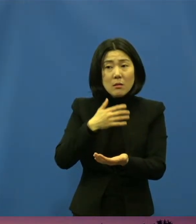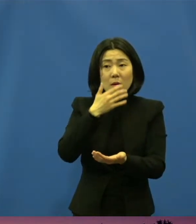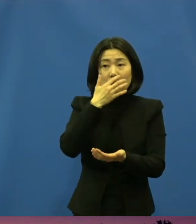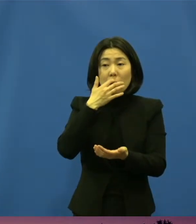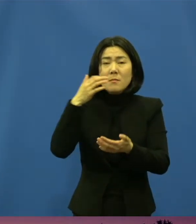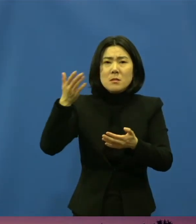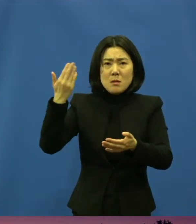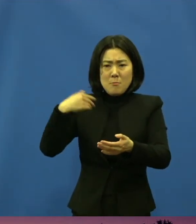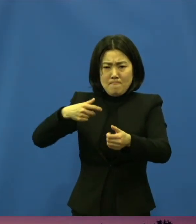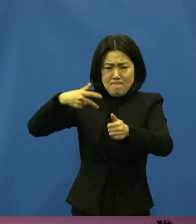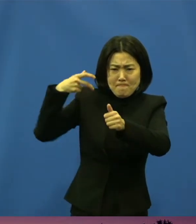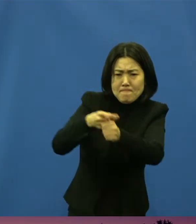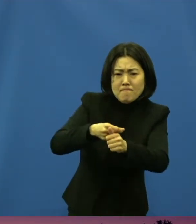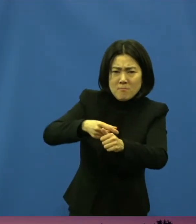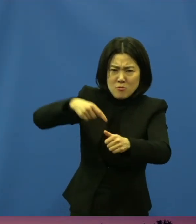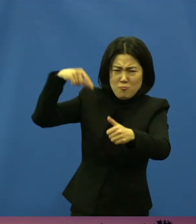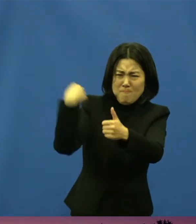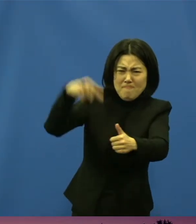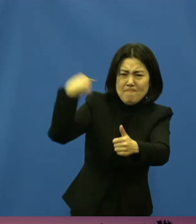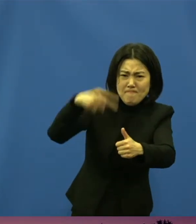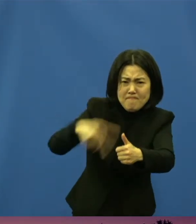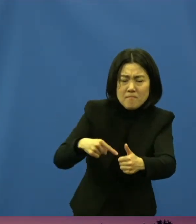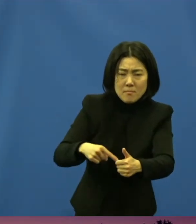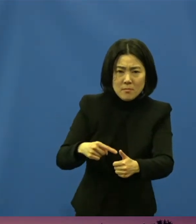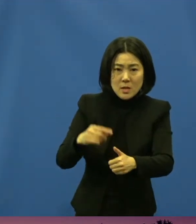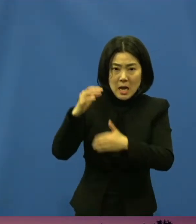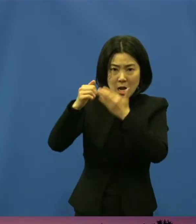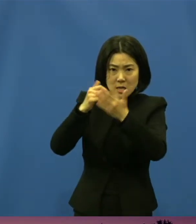여러분 그러면 어떻게 돼요? 죄의 기준이 모호해지는 거잖아요.